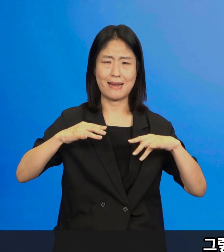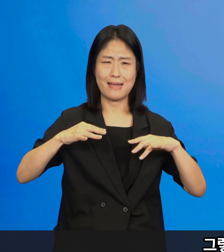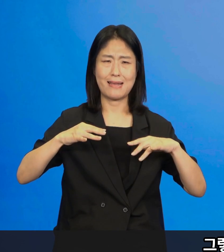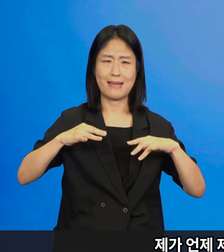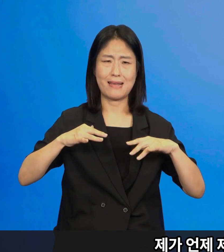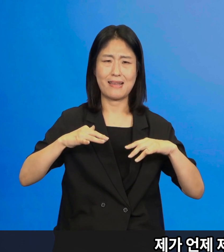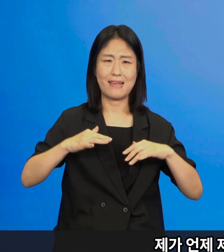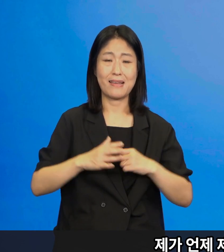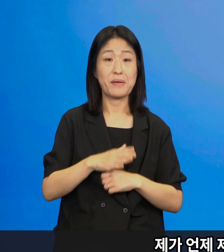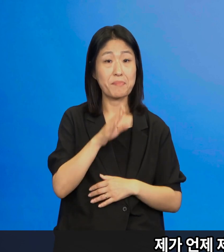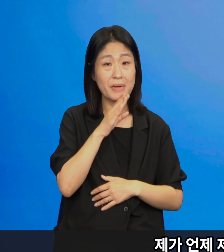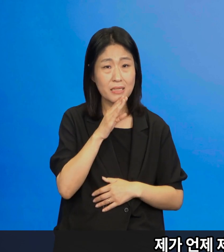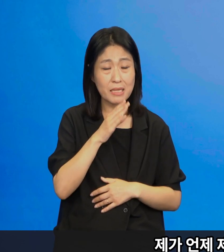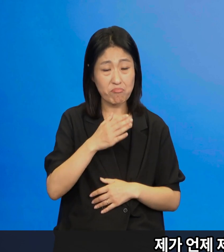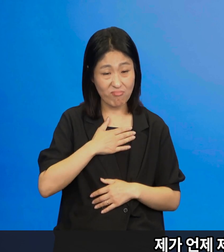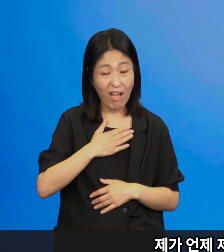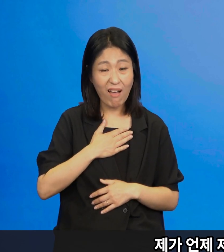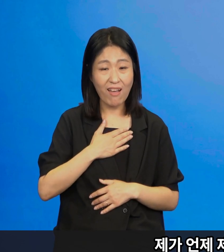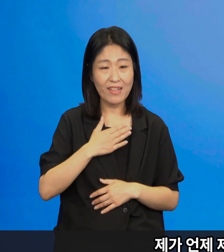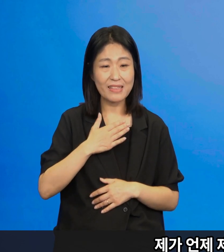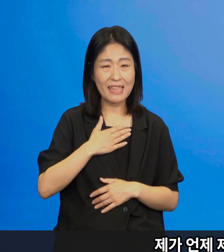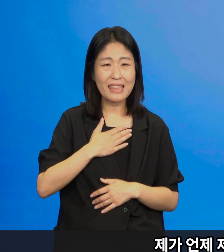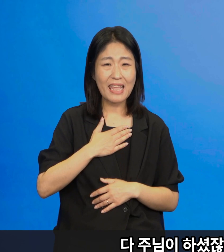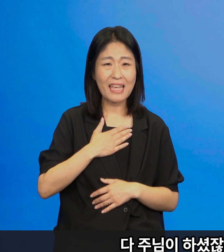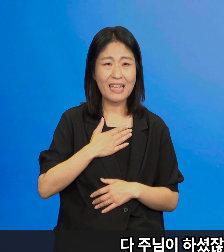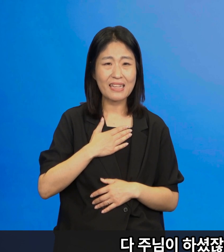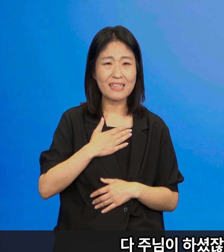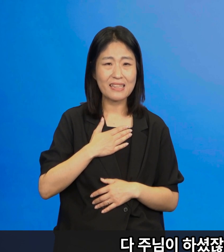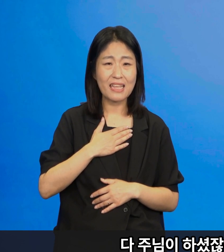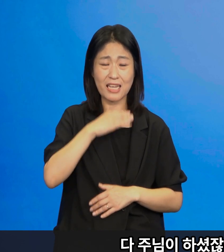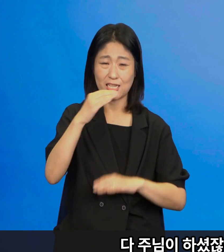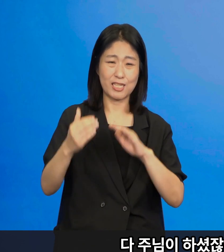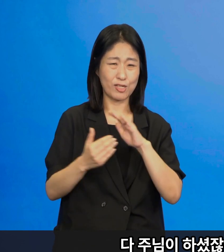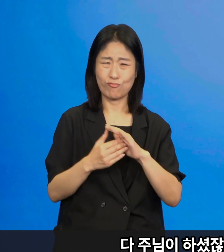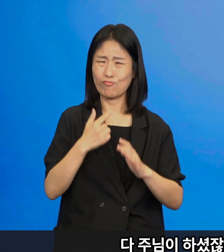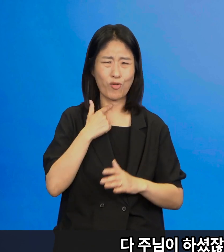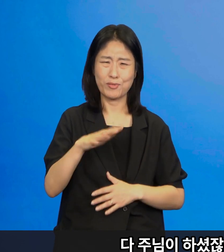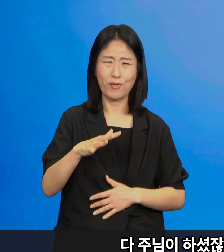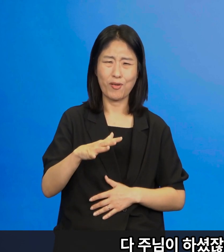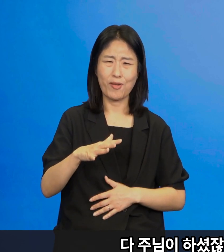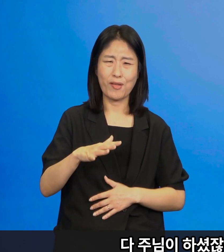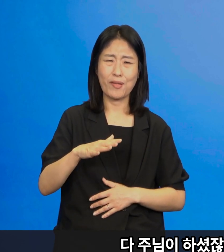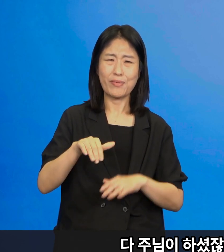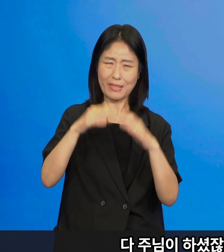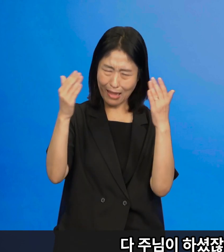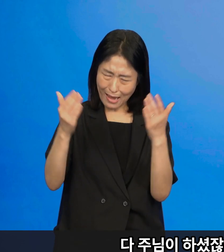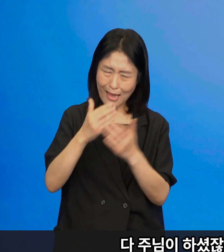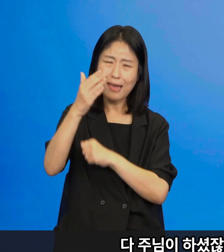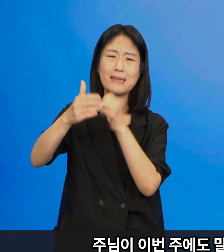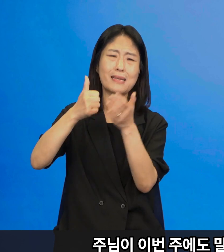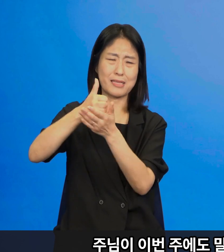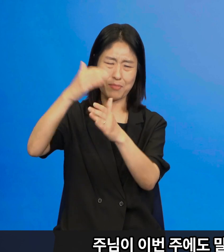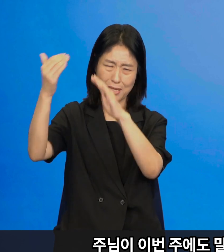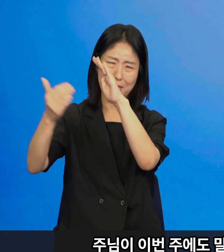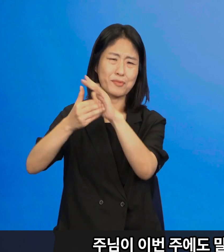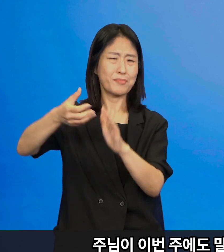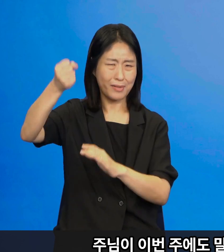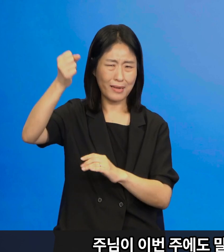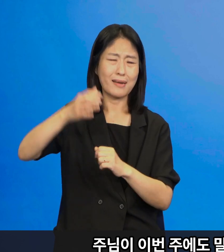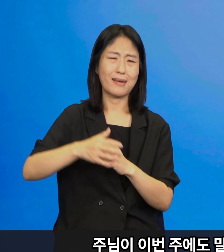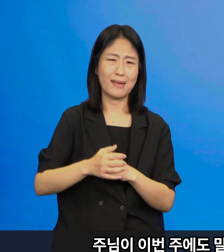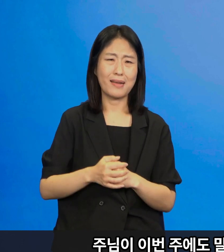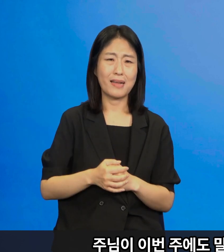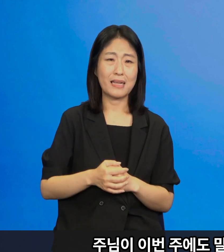그렇지, 주님, 제가 언제 제가 한 적 있나요? 다 주님이 하셨잖아요. 그럼 됐네요, 주님. 주님이 이번